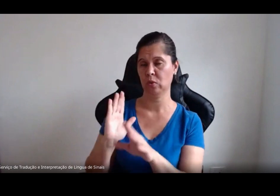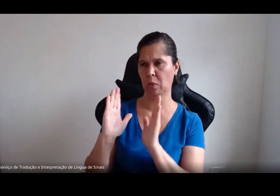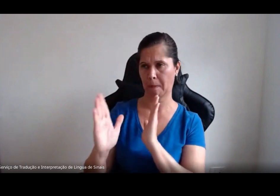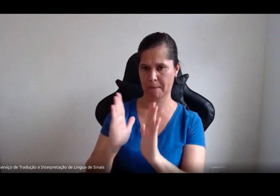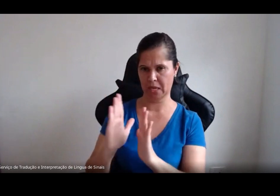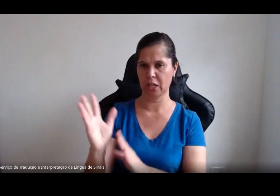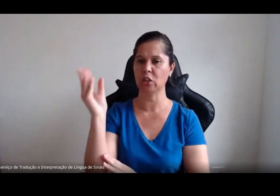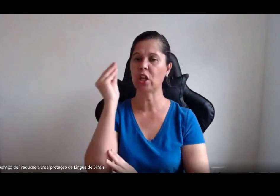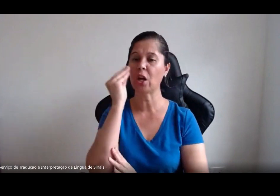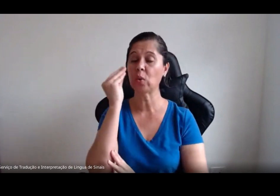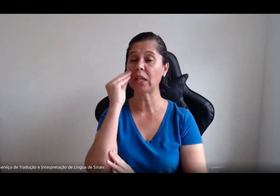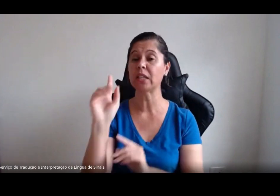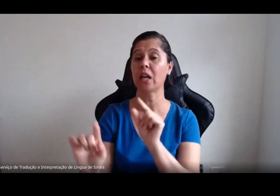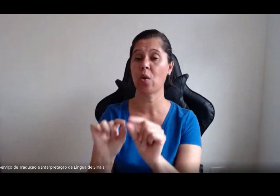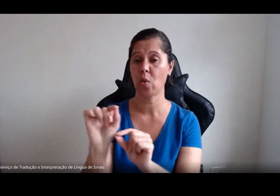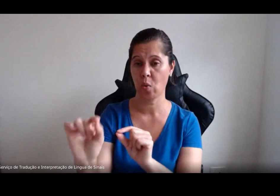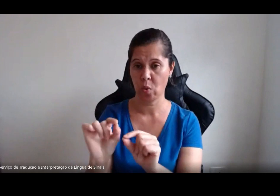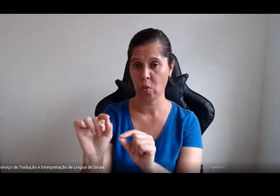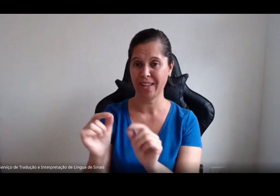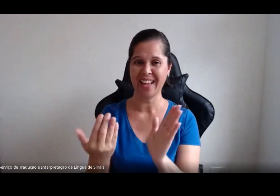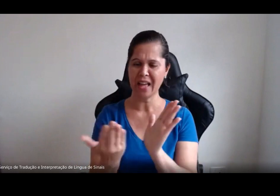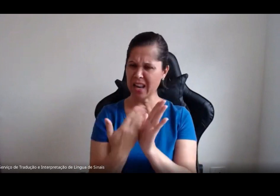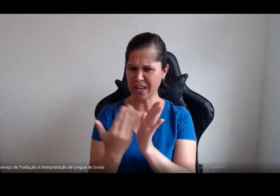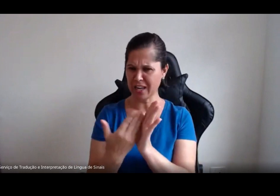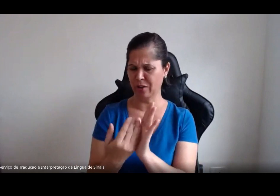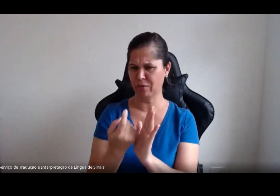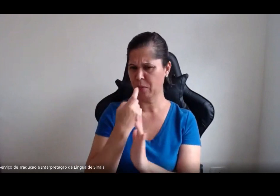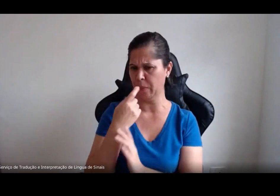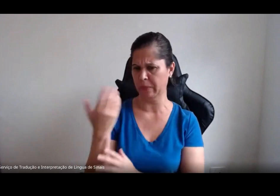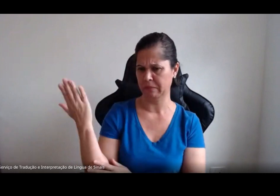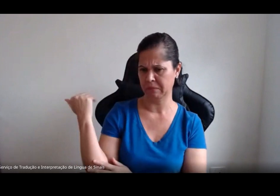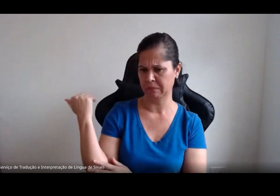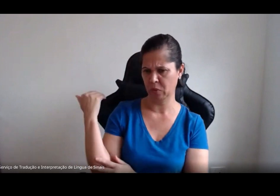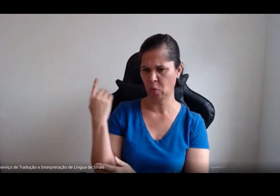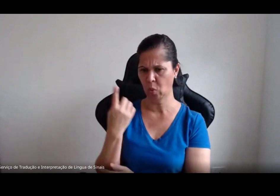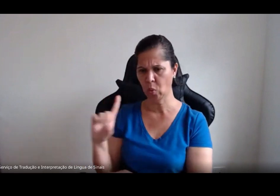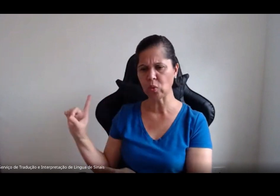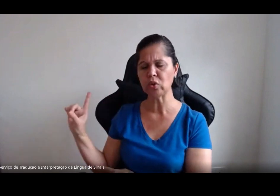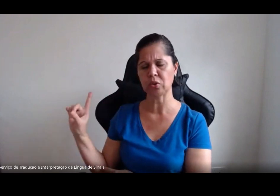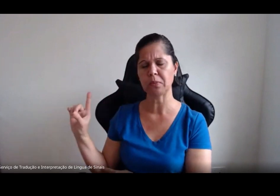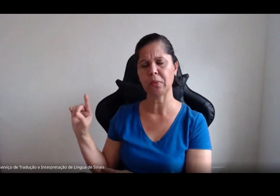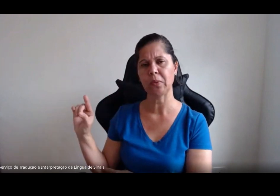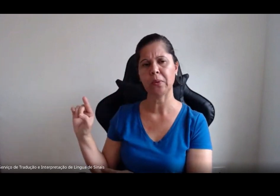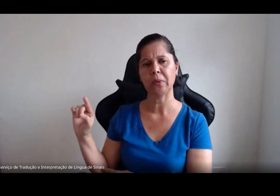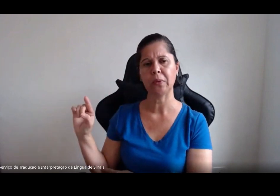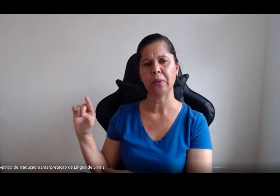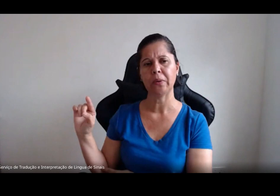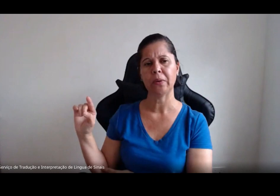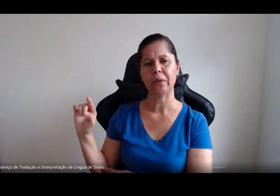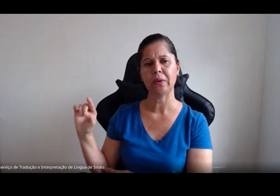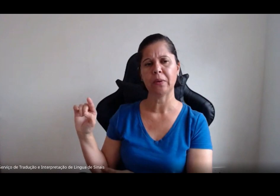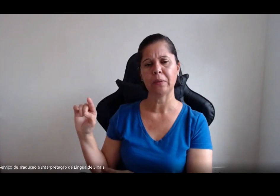aproximação, desculpem, de alguns excertos de seu último livro, do último livro publicado do Bourdieu, que é esse aqui,